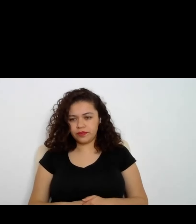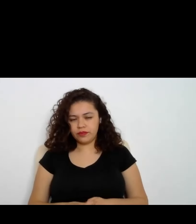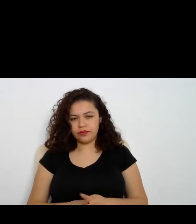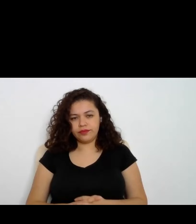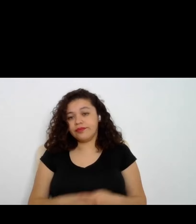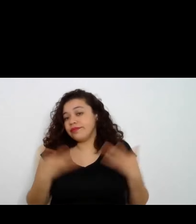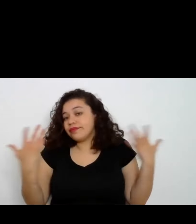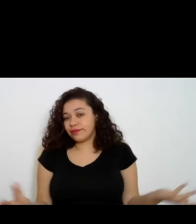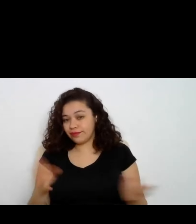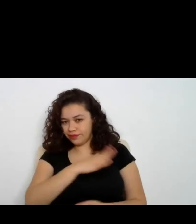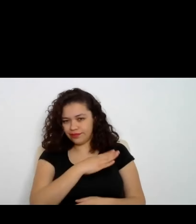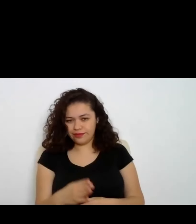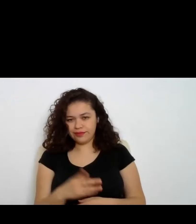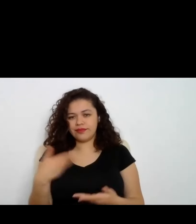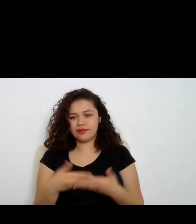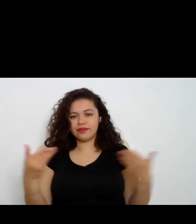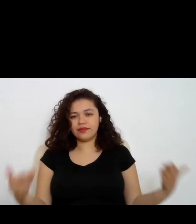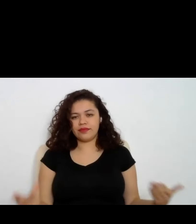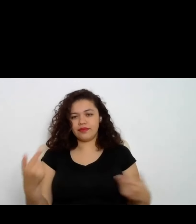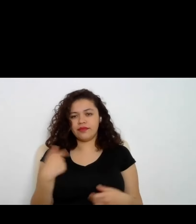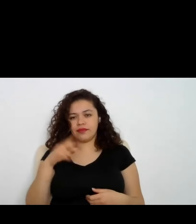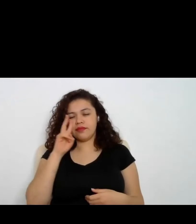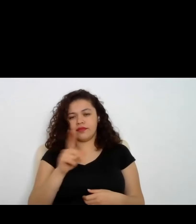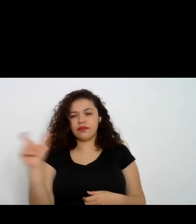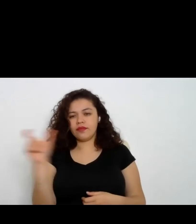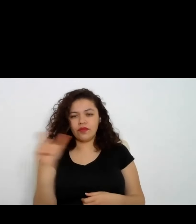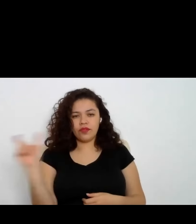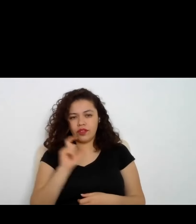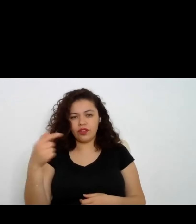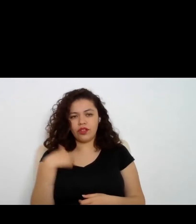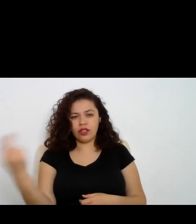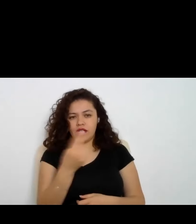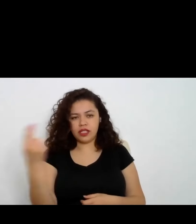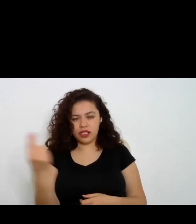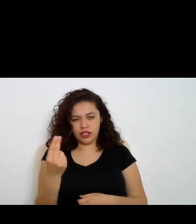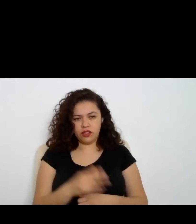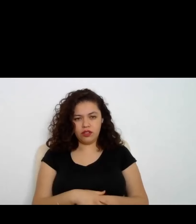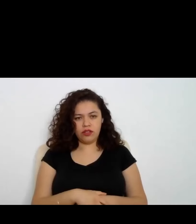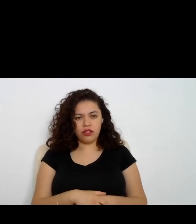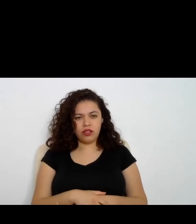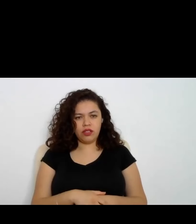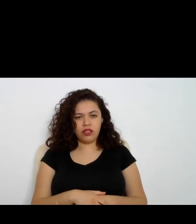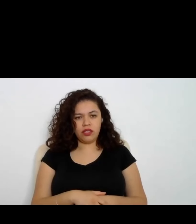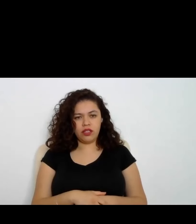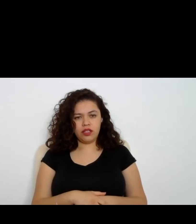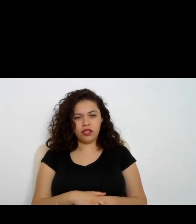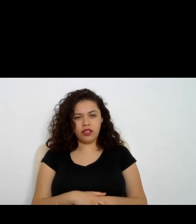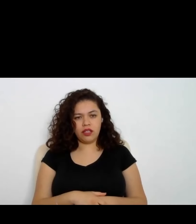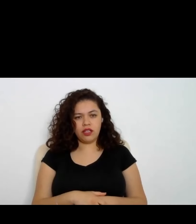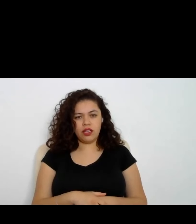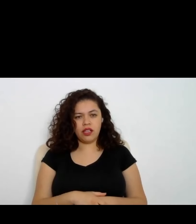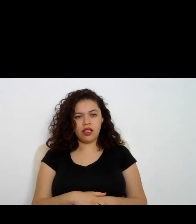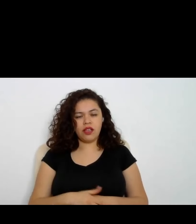Bueno, ahora vamos a ver en qué casos yo necesito o se requiere poner a disposición de los titulares